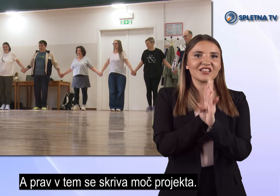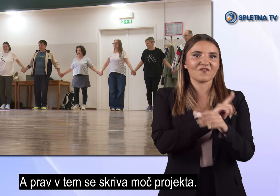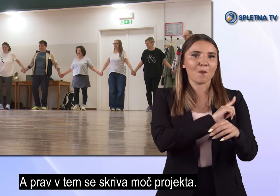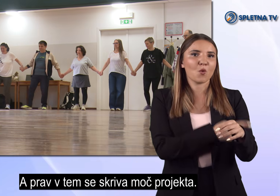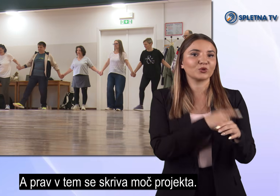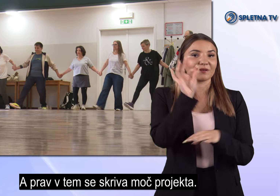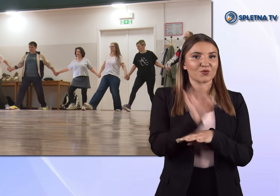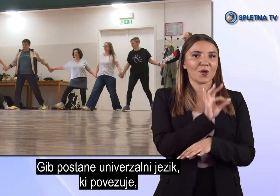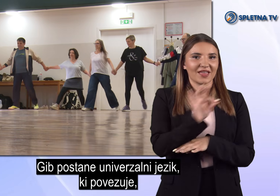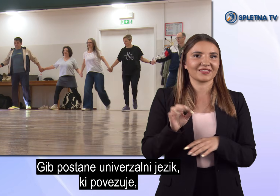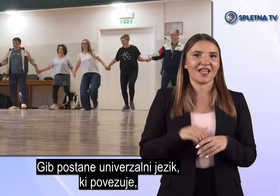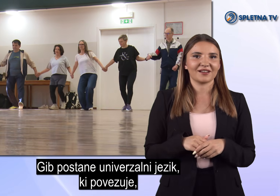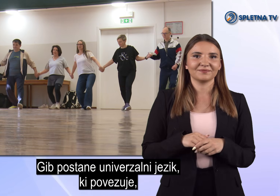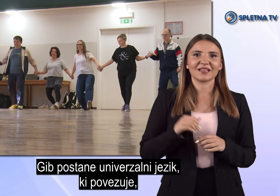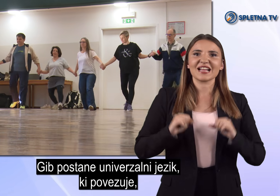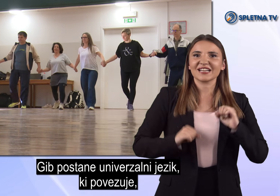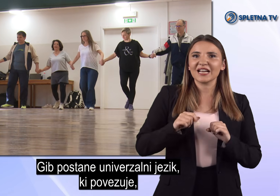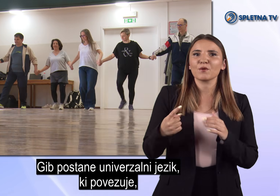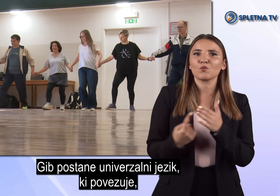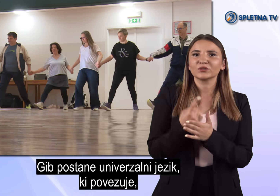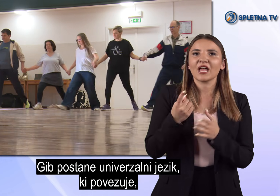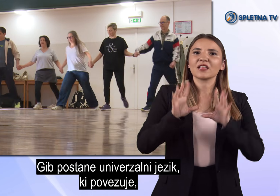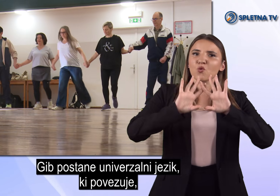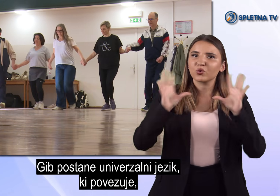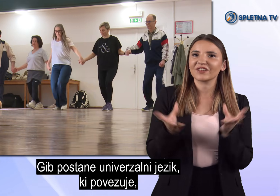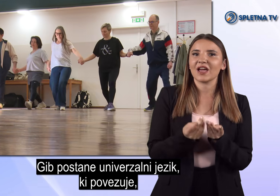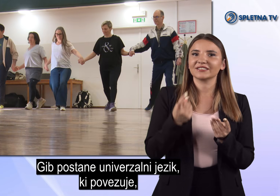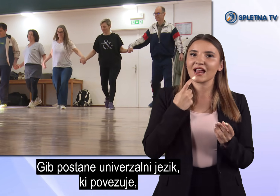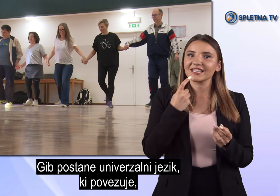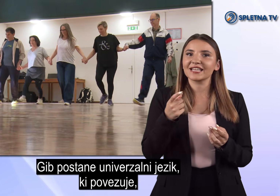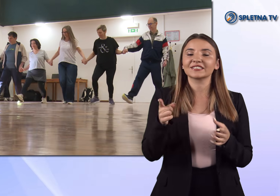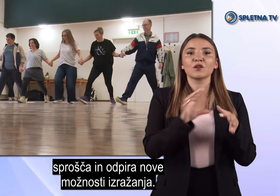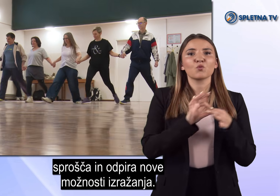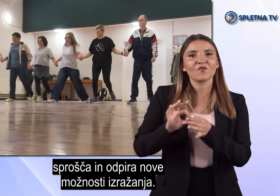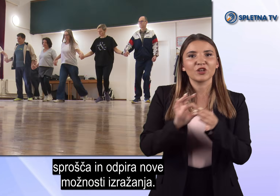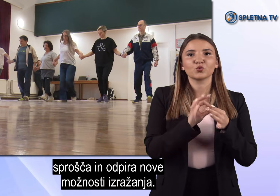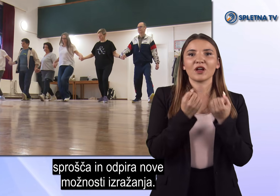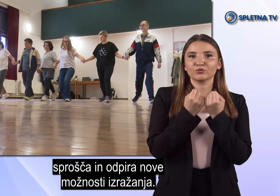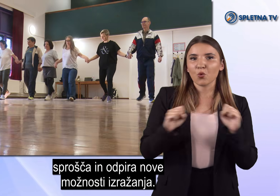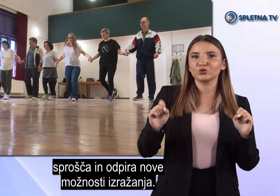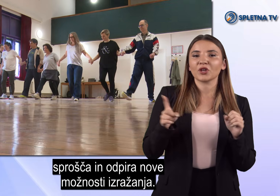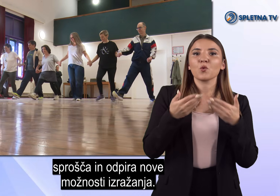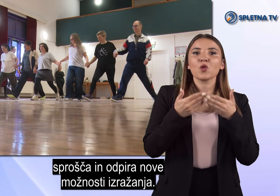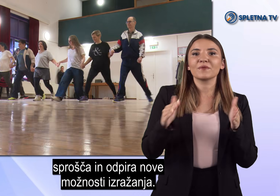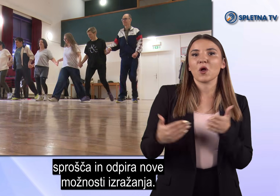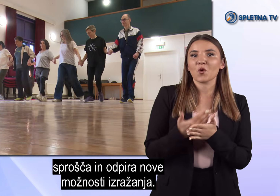Gib postane univerzalni jezik, ki povezuje, sprošča in odpira nove možnosti izražanja.